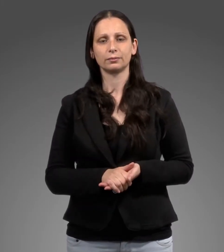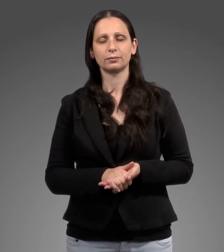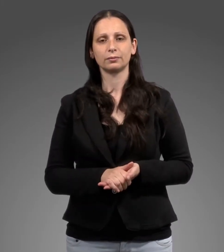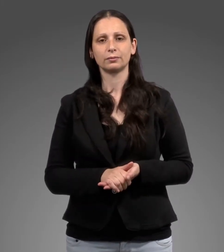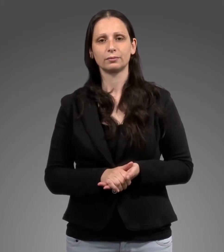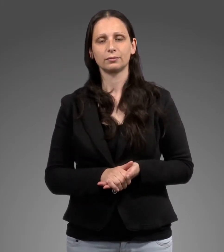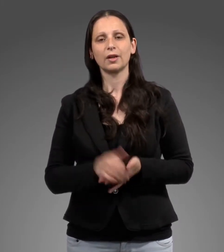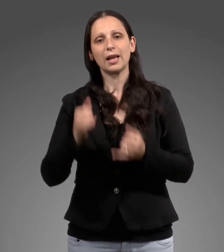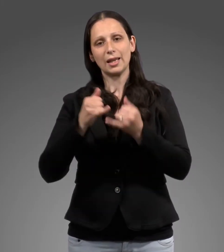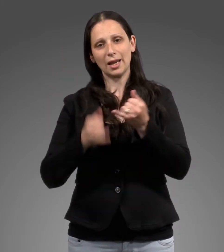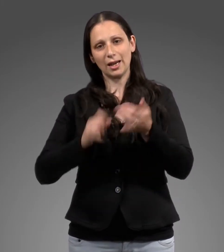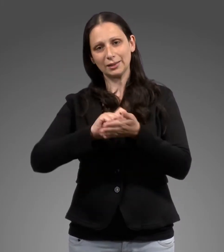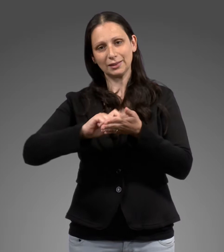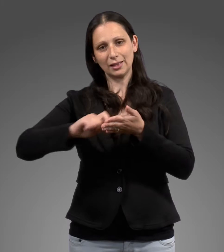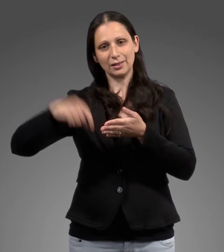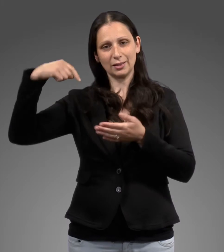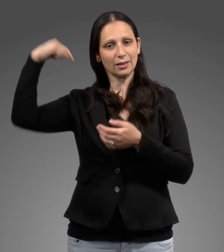Eluq tal-ittra ta' San Pawl Apostol Galatin.